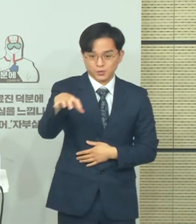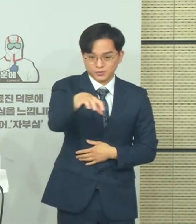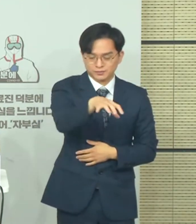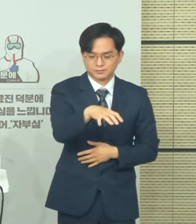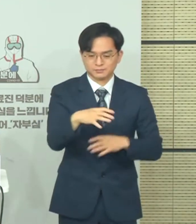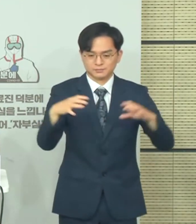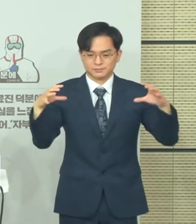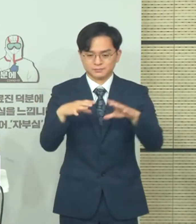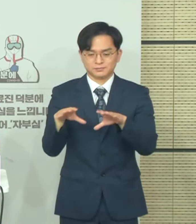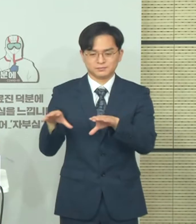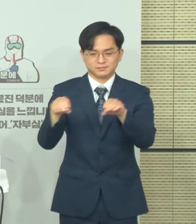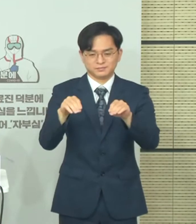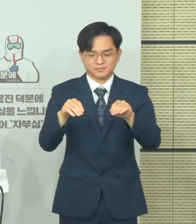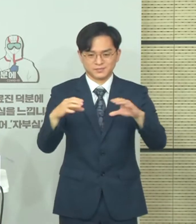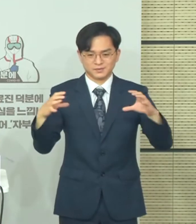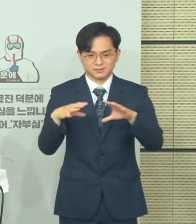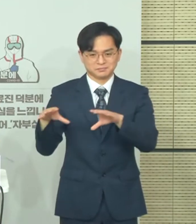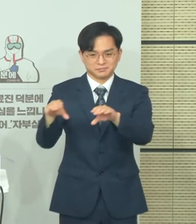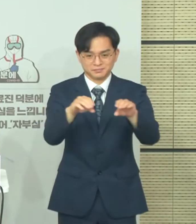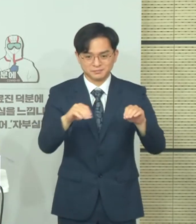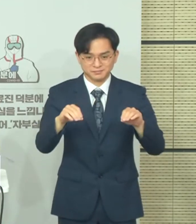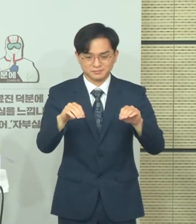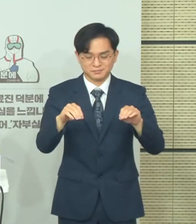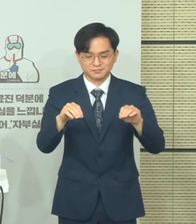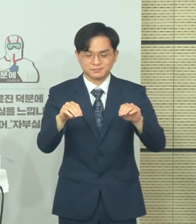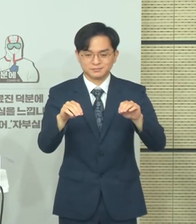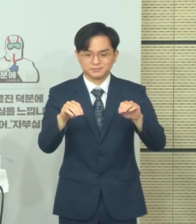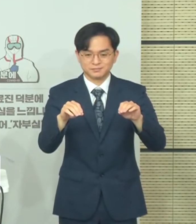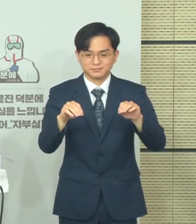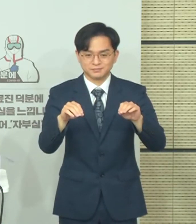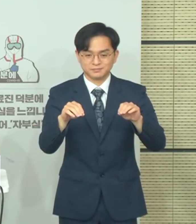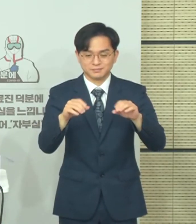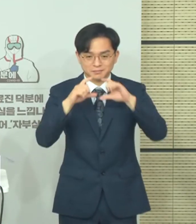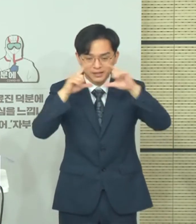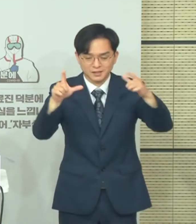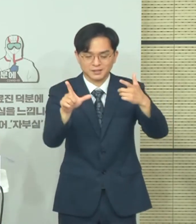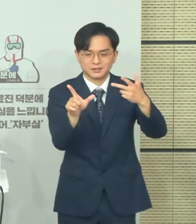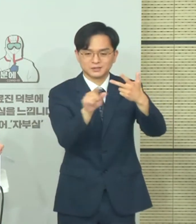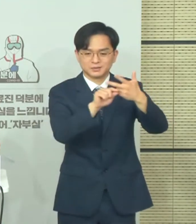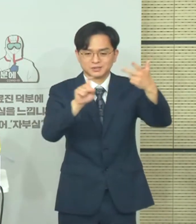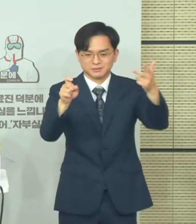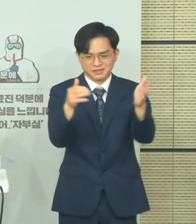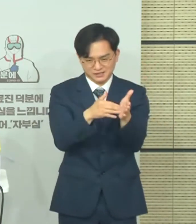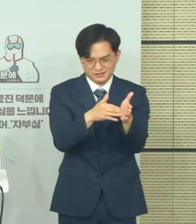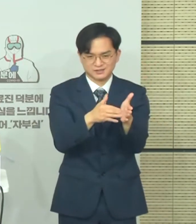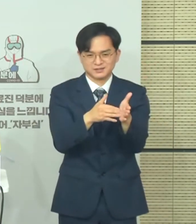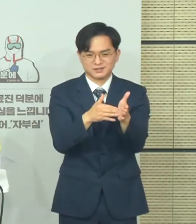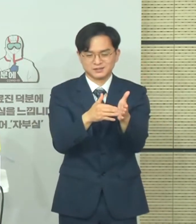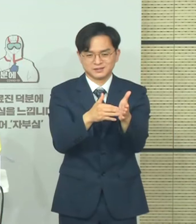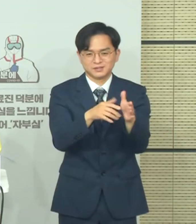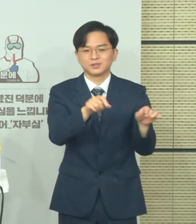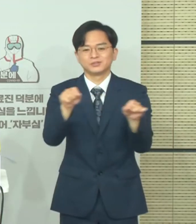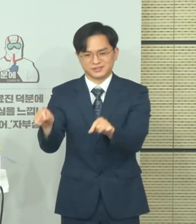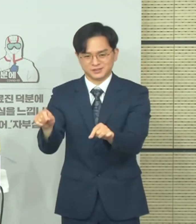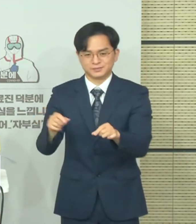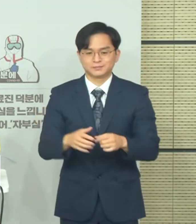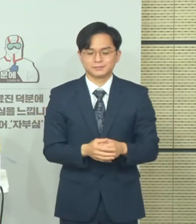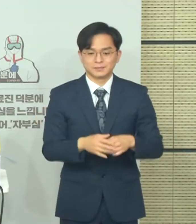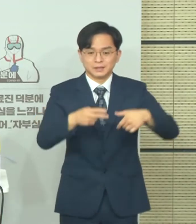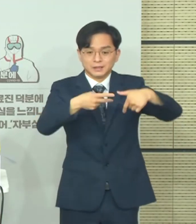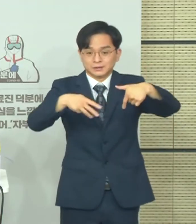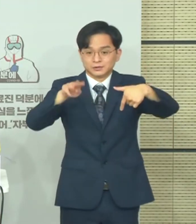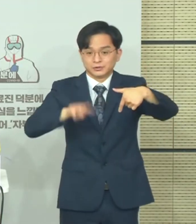행정명령을 7월 10일까지 연장하는 등 방역 조치를 강하고 있습니다 인천광역시는